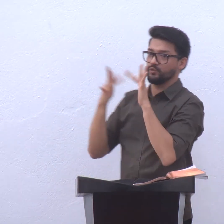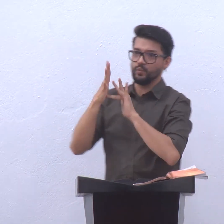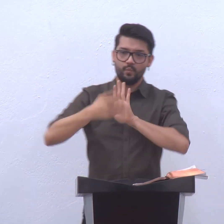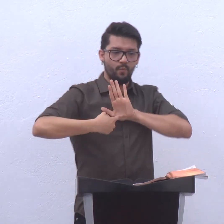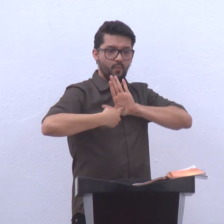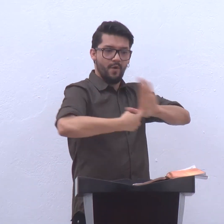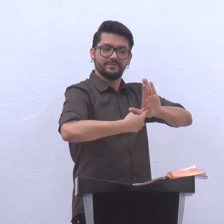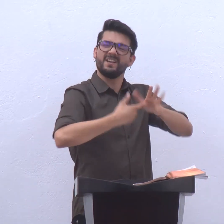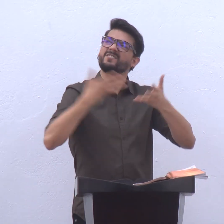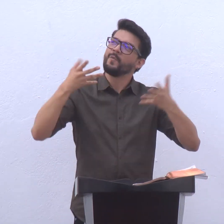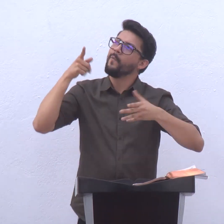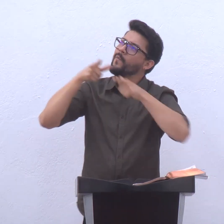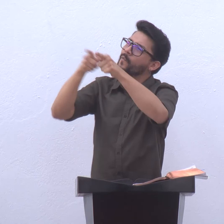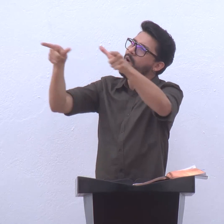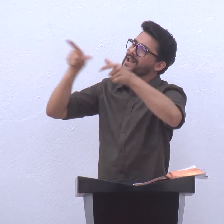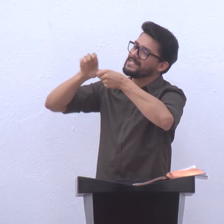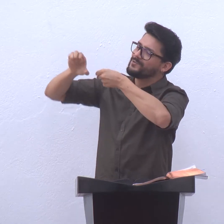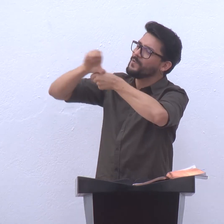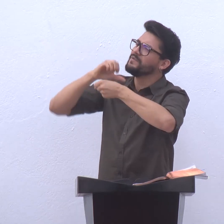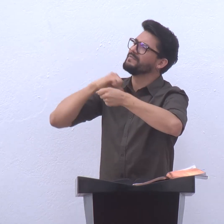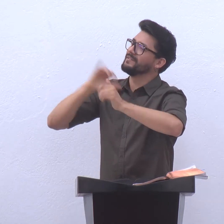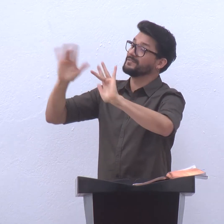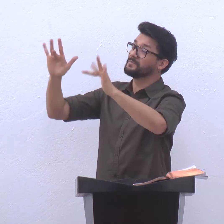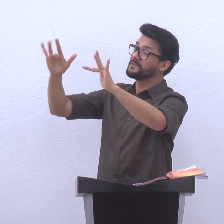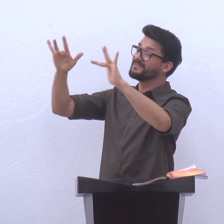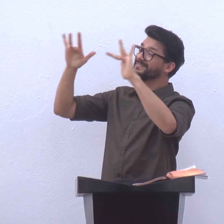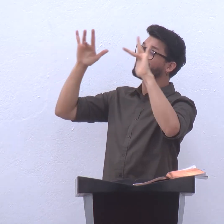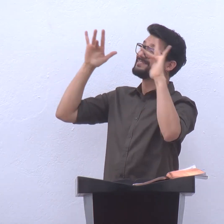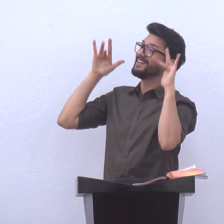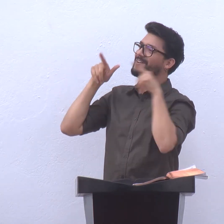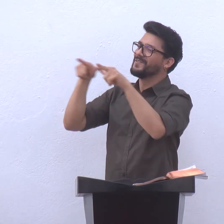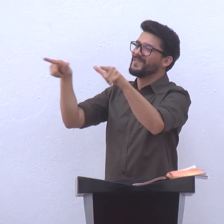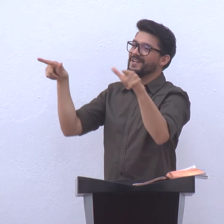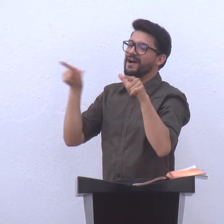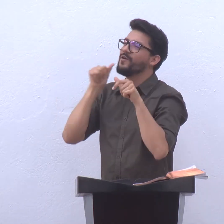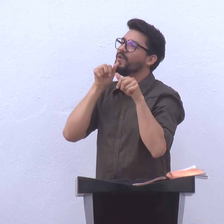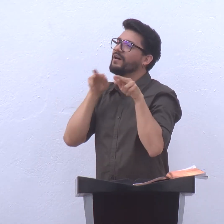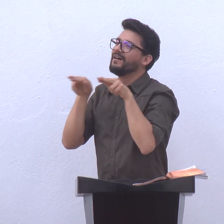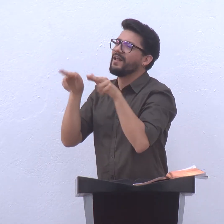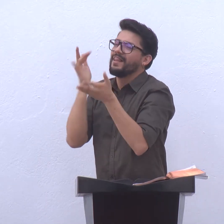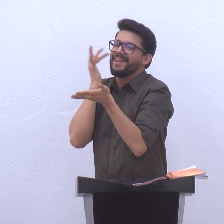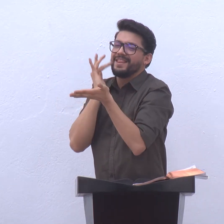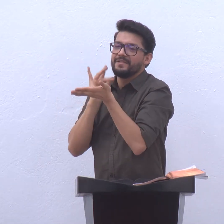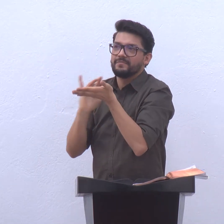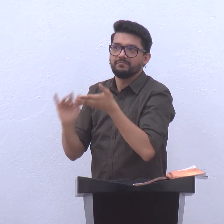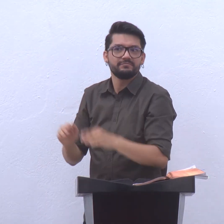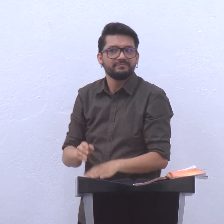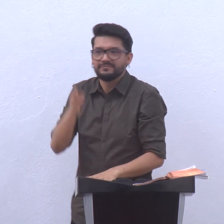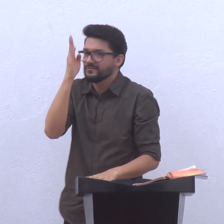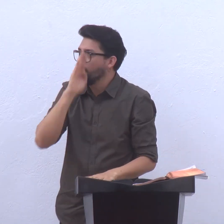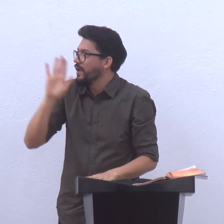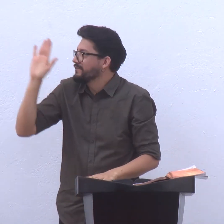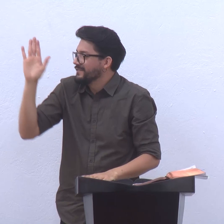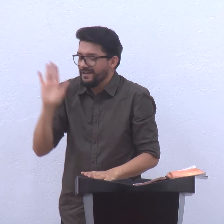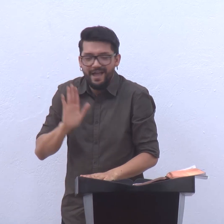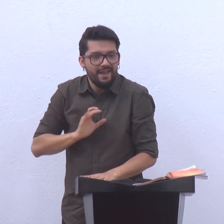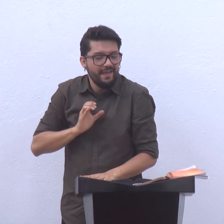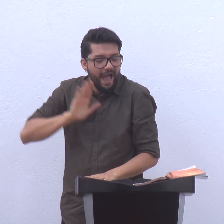celestial, Juan empieza a visionar todo lo que Jesús le muestra. Esas calles limpias con ese río